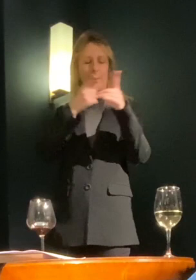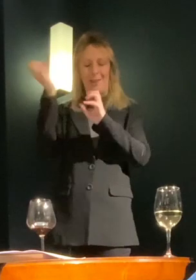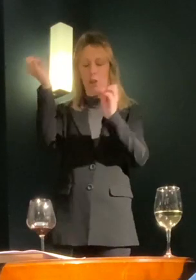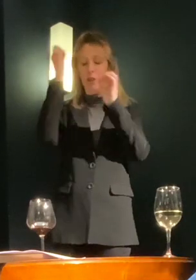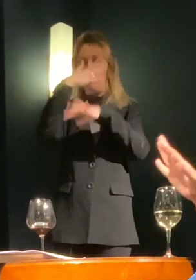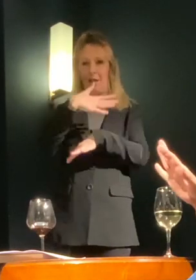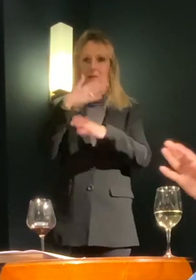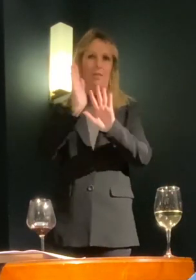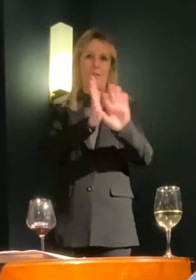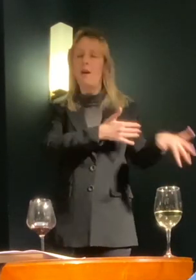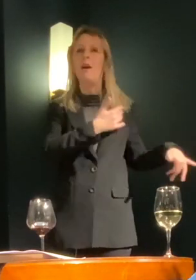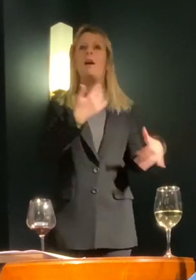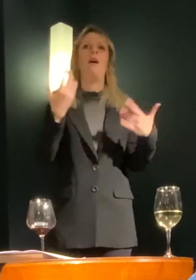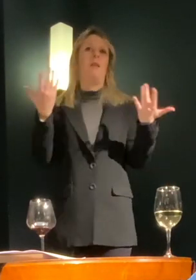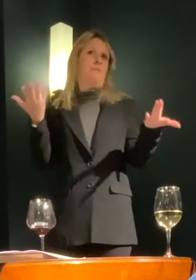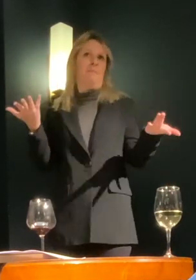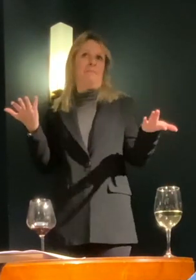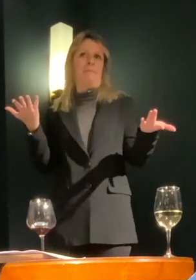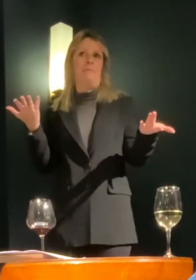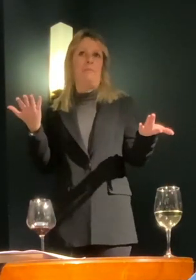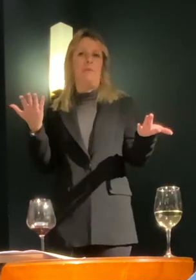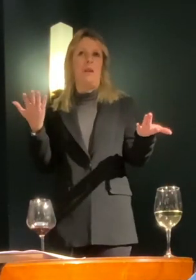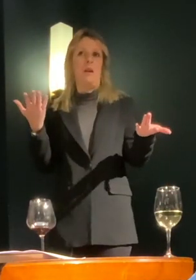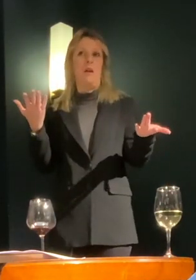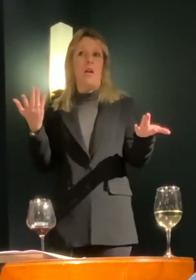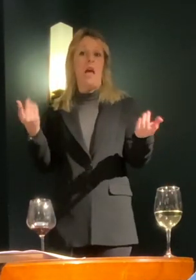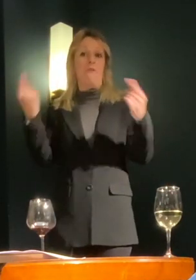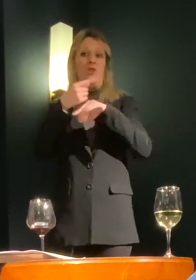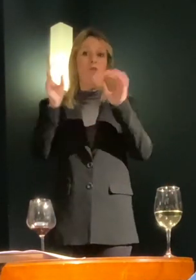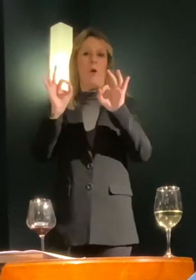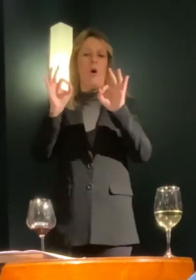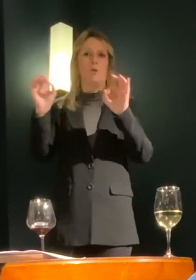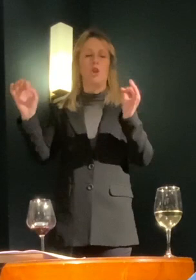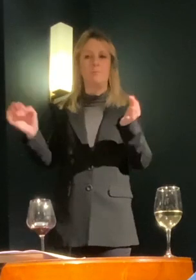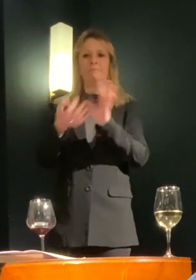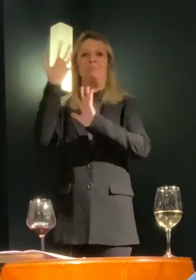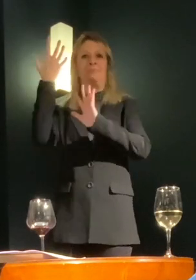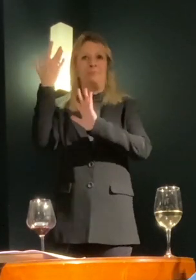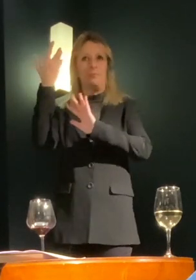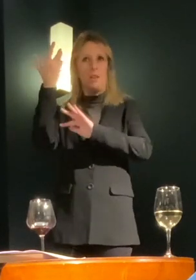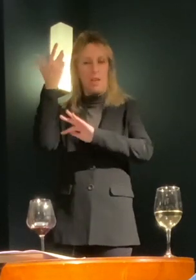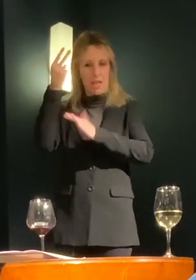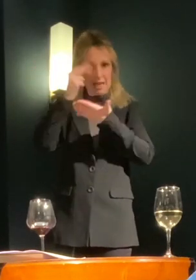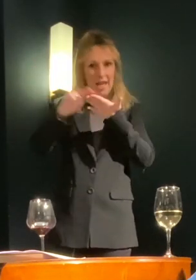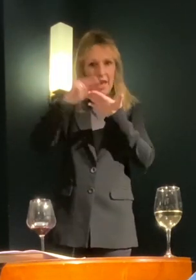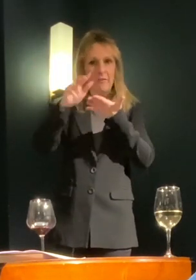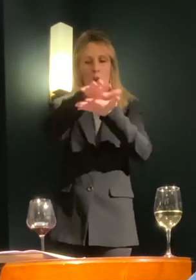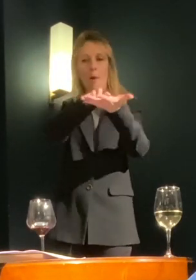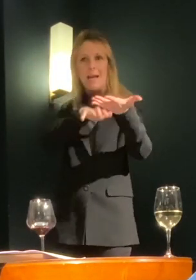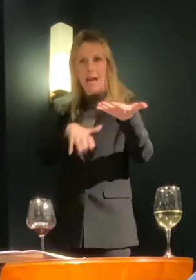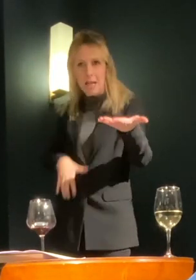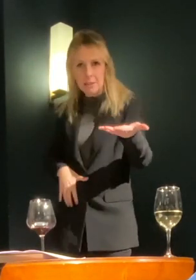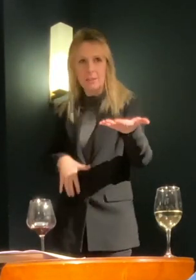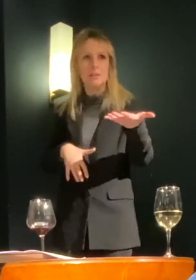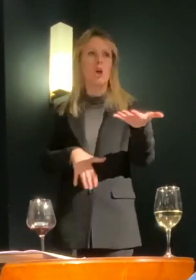al letto, in modo che non dovessi più fare i conti. Invece a un certo punto succede che tu scrivi un romanzo per cui ritogli il letto, togli l'altro letto, riapri la